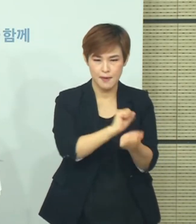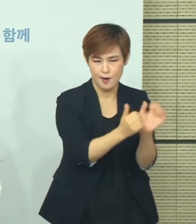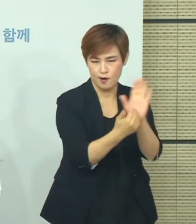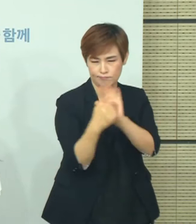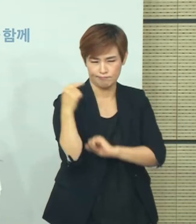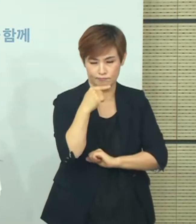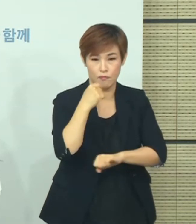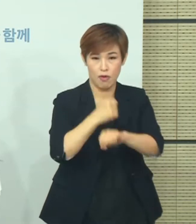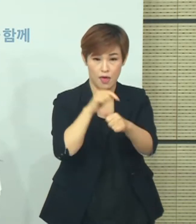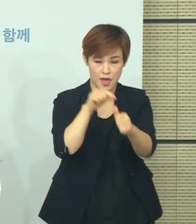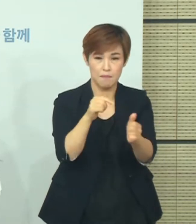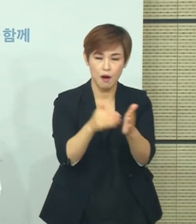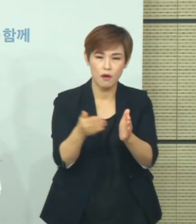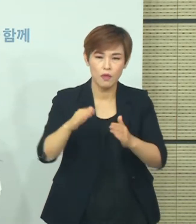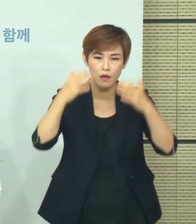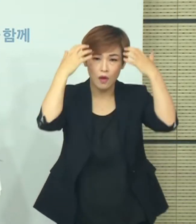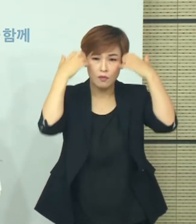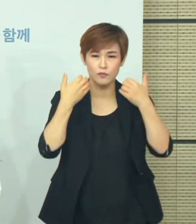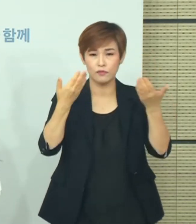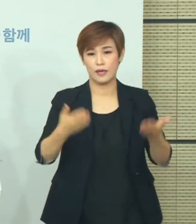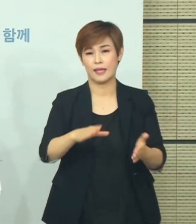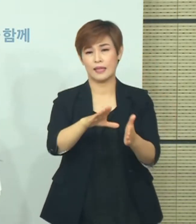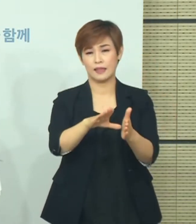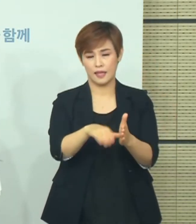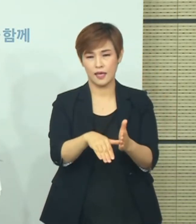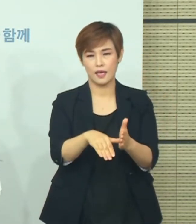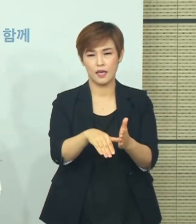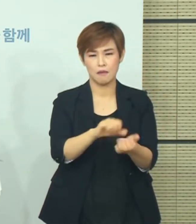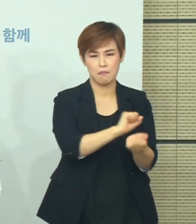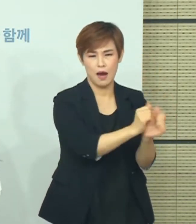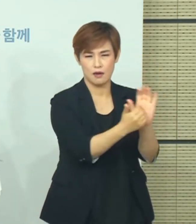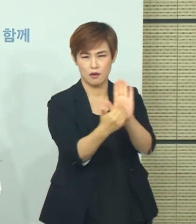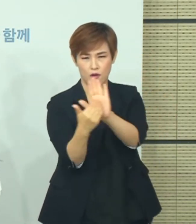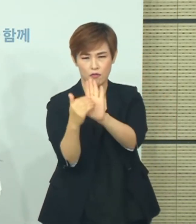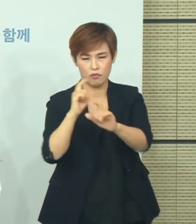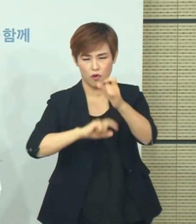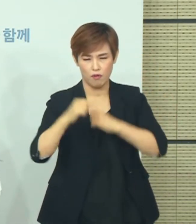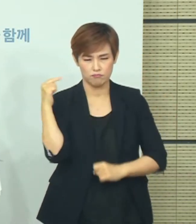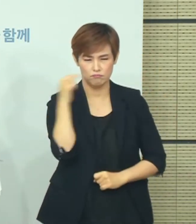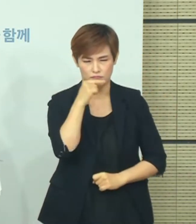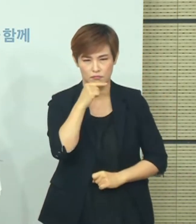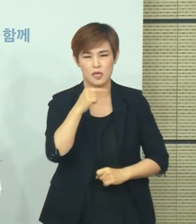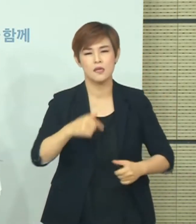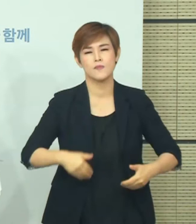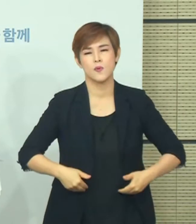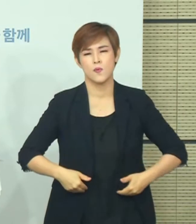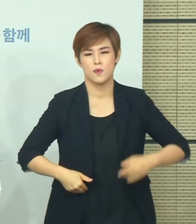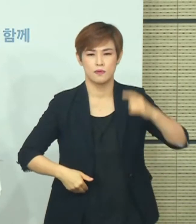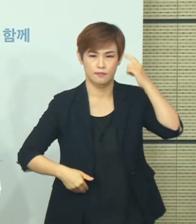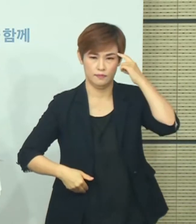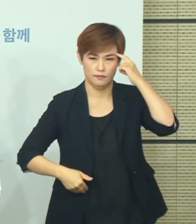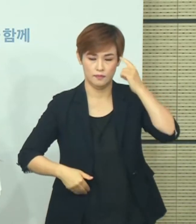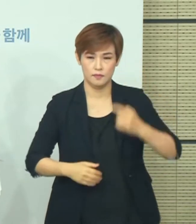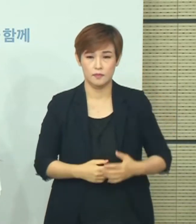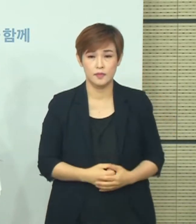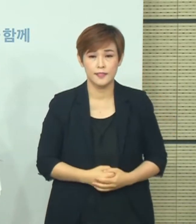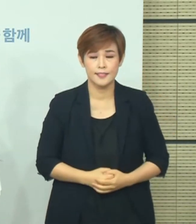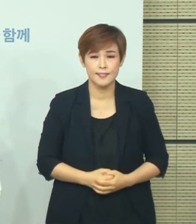의무화하였으나 여름 휴가 기간을 앞두고 방역 관리를 보다 강화할 필요성이 있다고